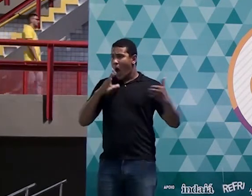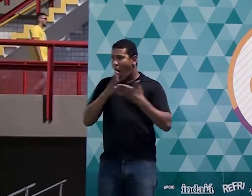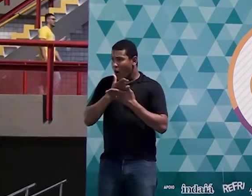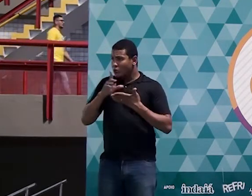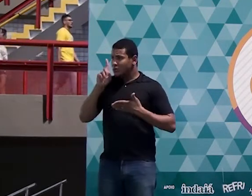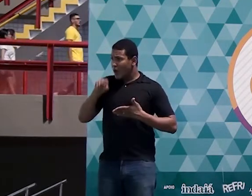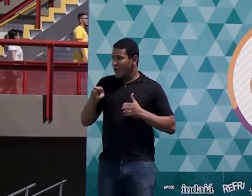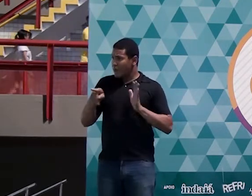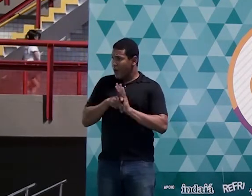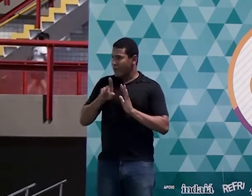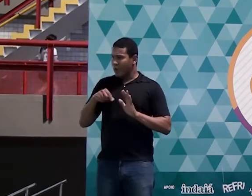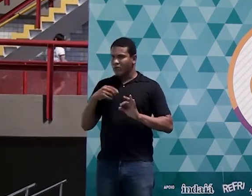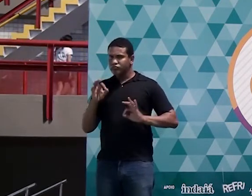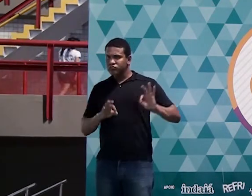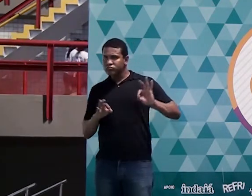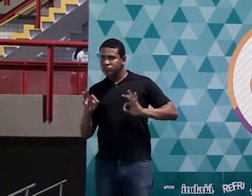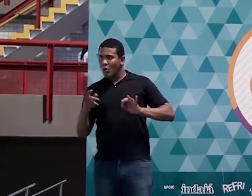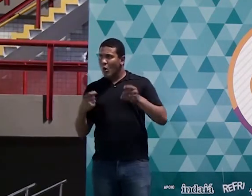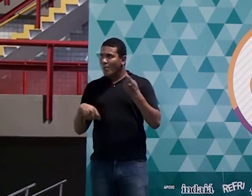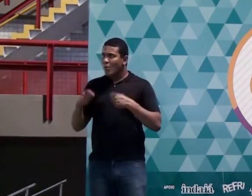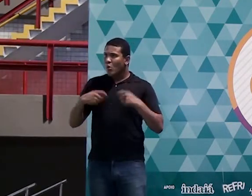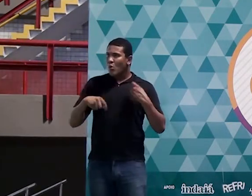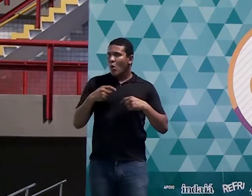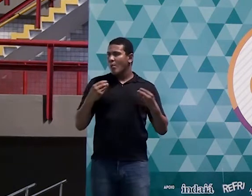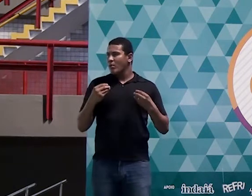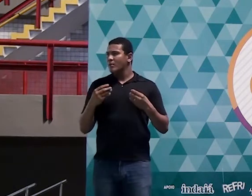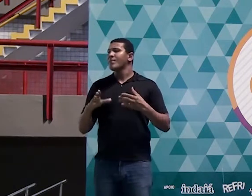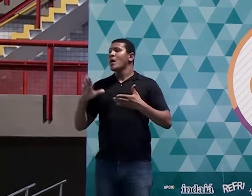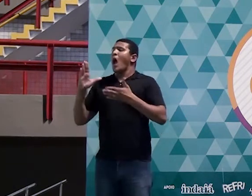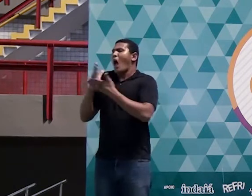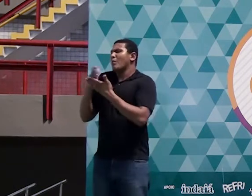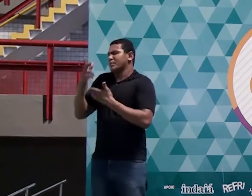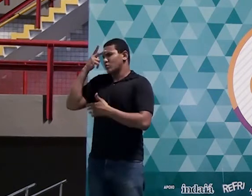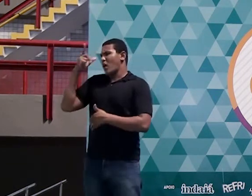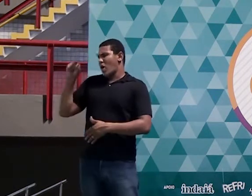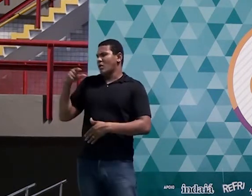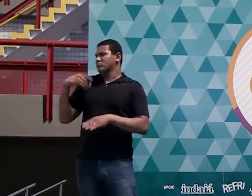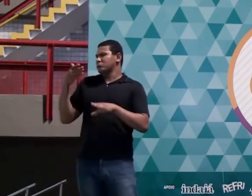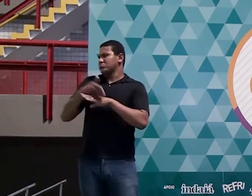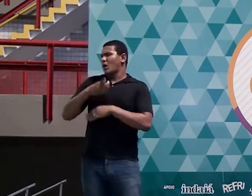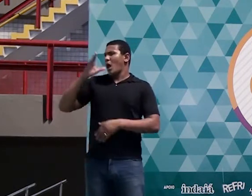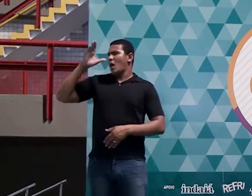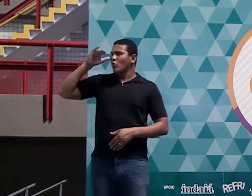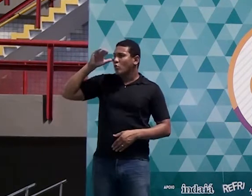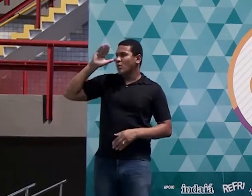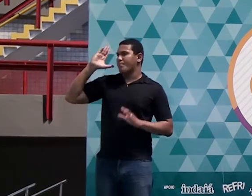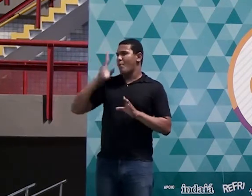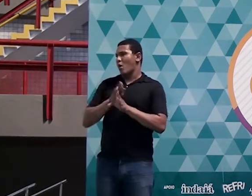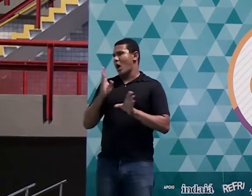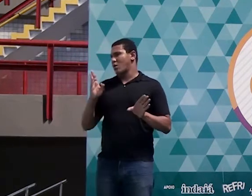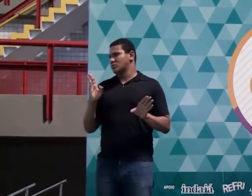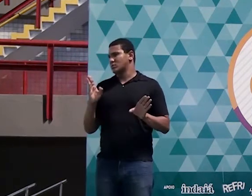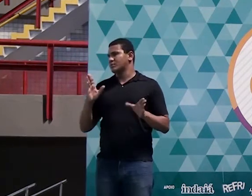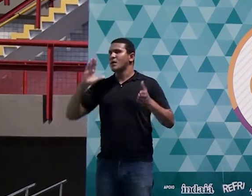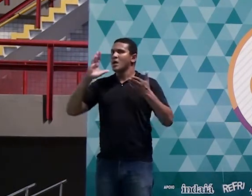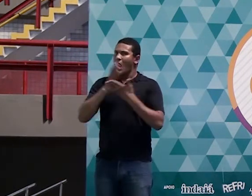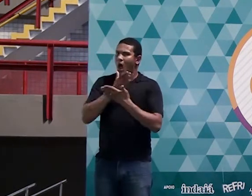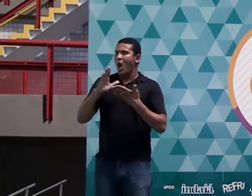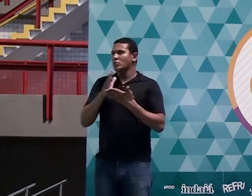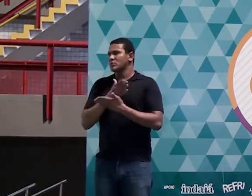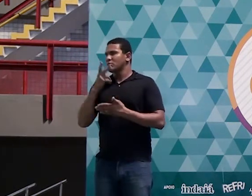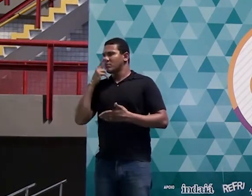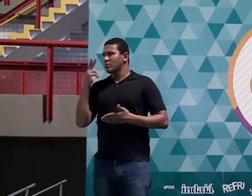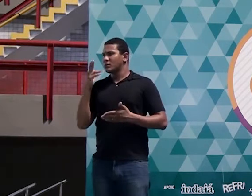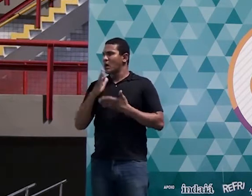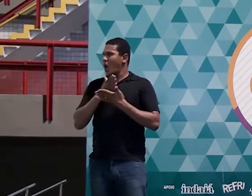comerciais. Teve gente que foi para as cruzadas por curiosidade. Quem não seria levado a um